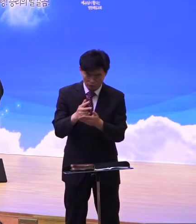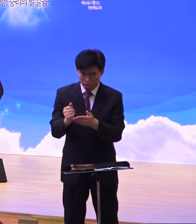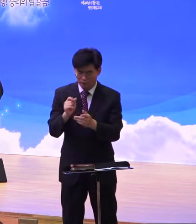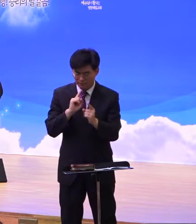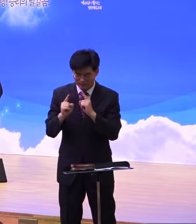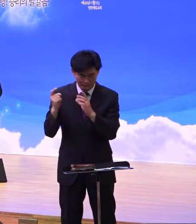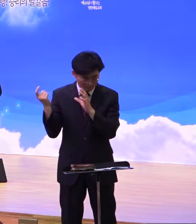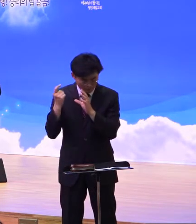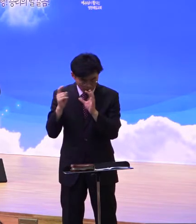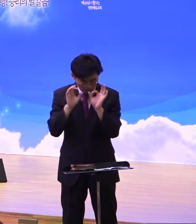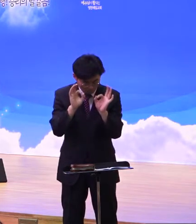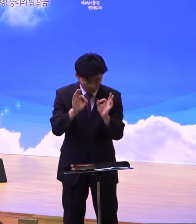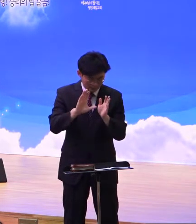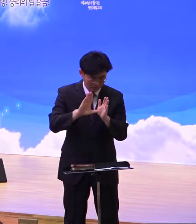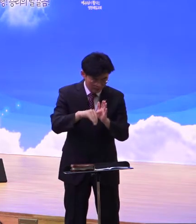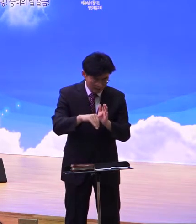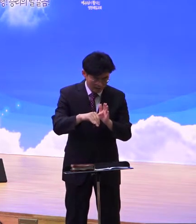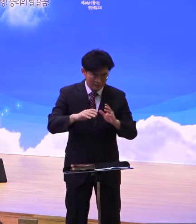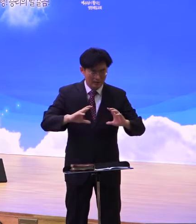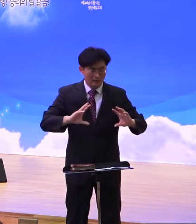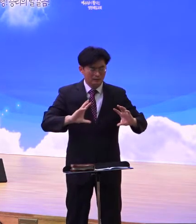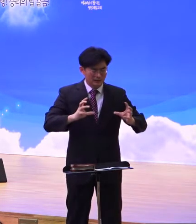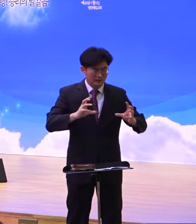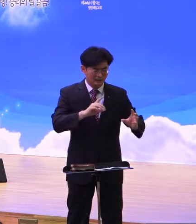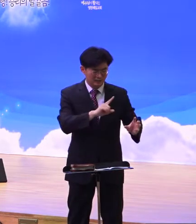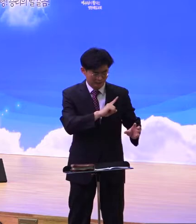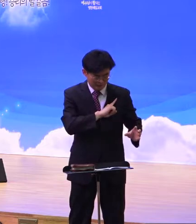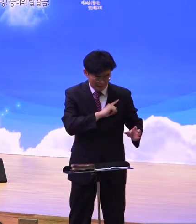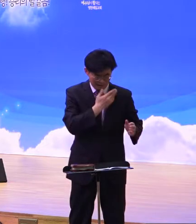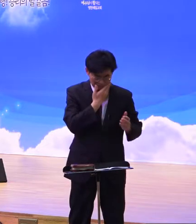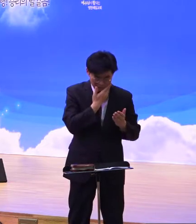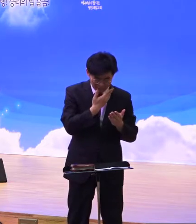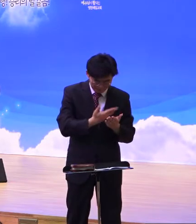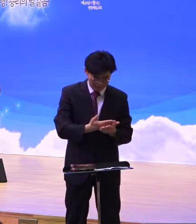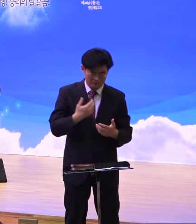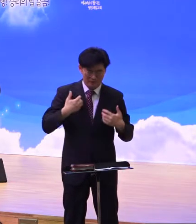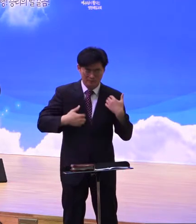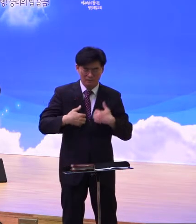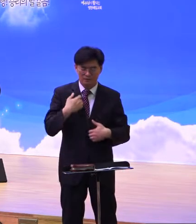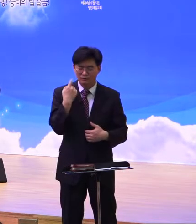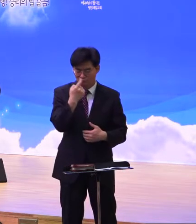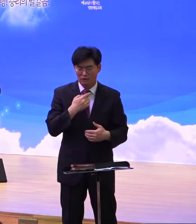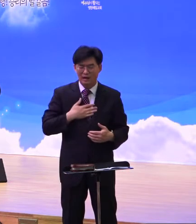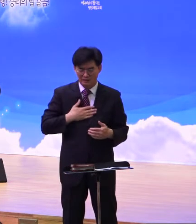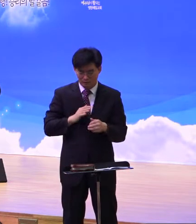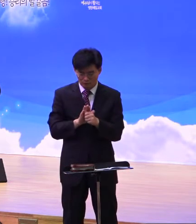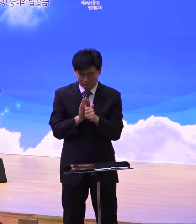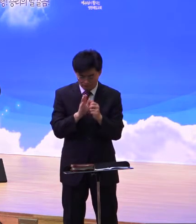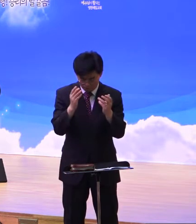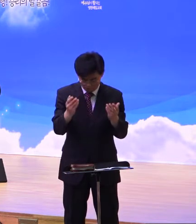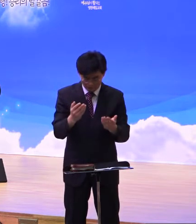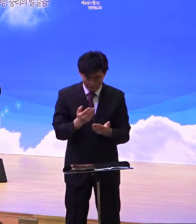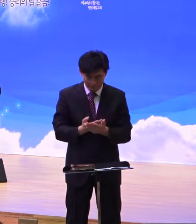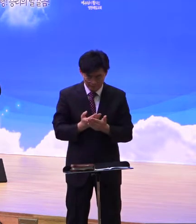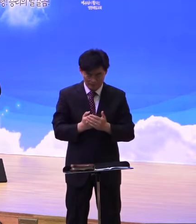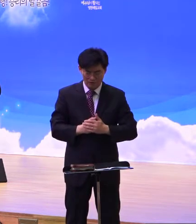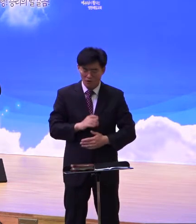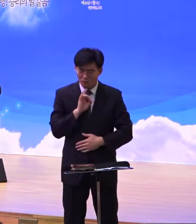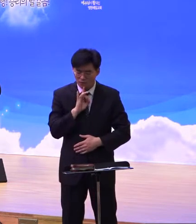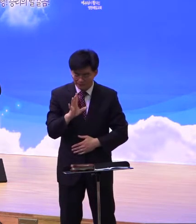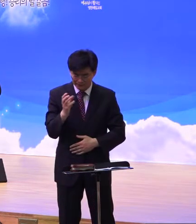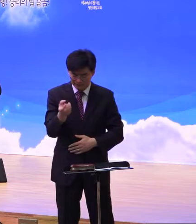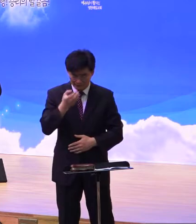것이 세상의 그 어떤 것보다 귀한 것임을 알게 하여 주시옵소서. 오직